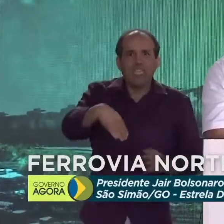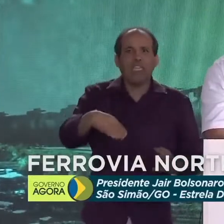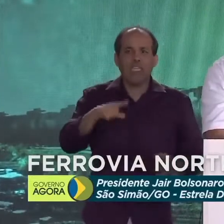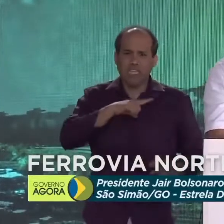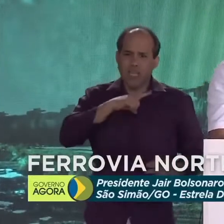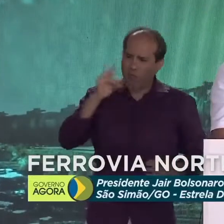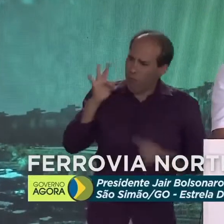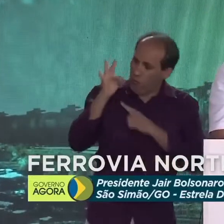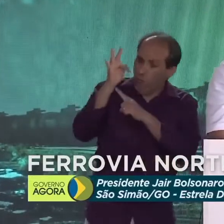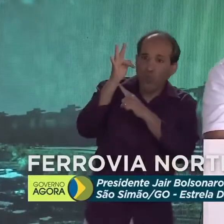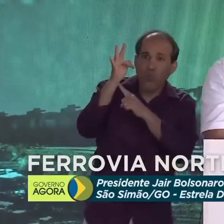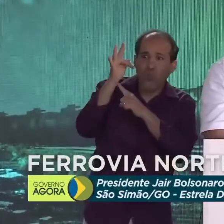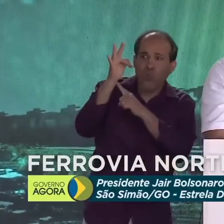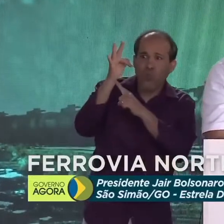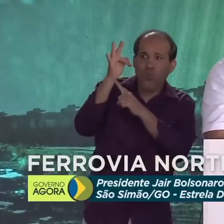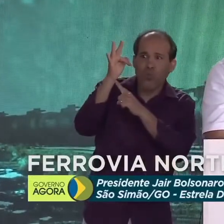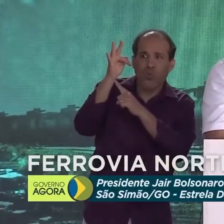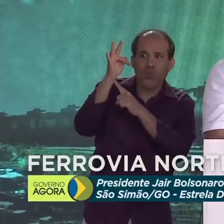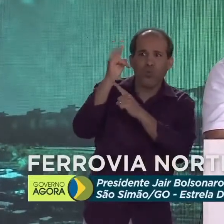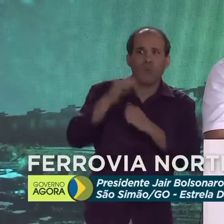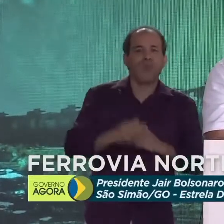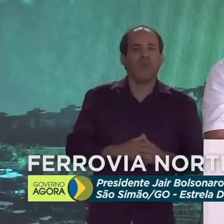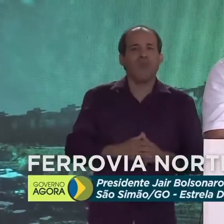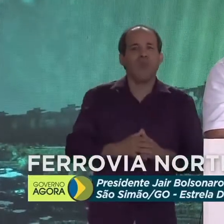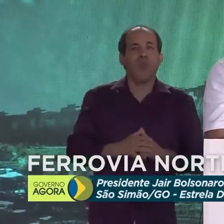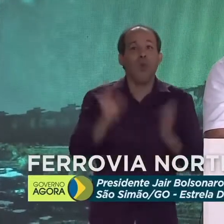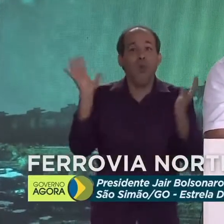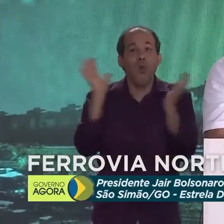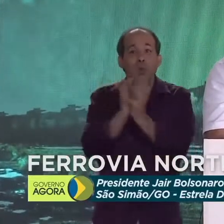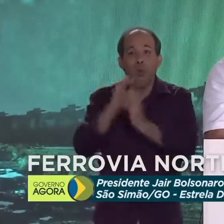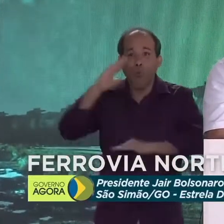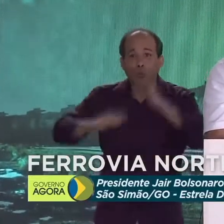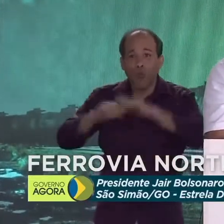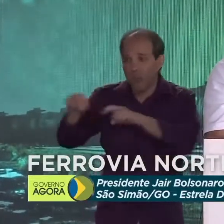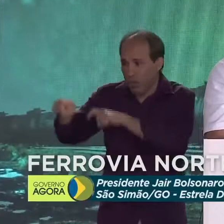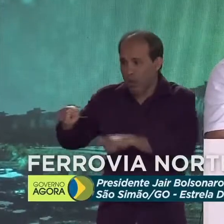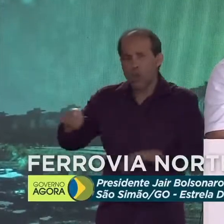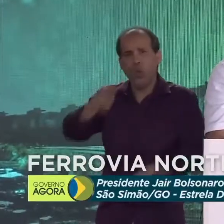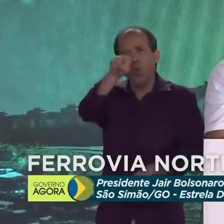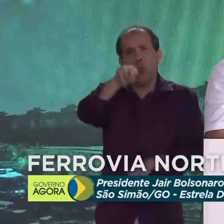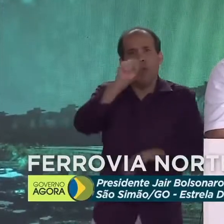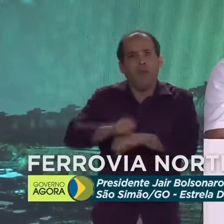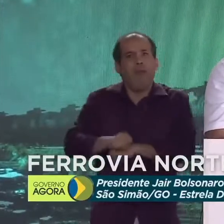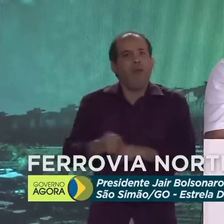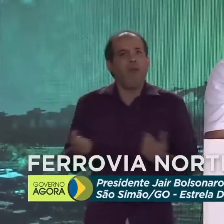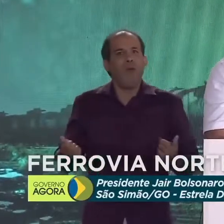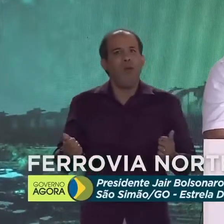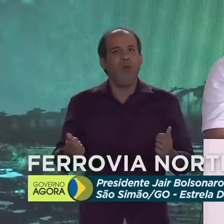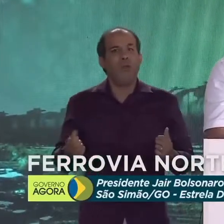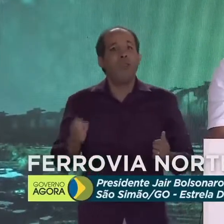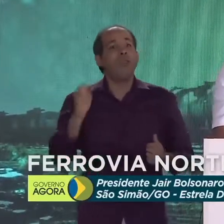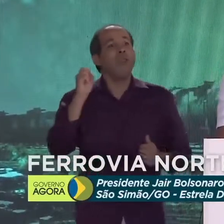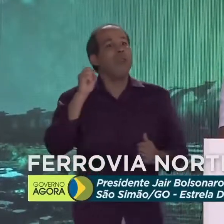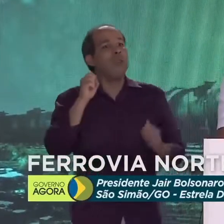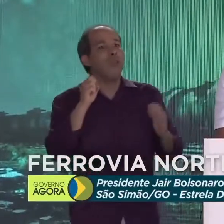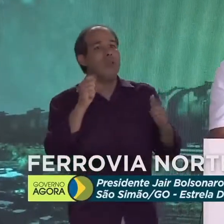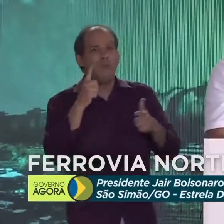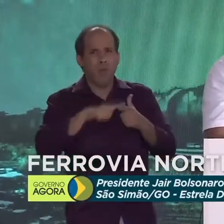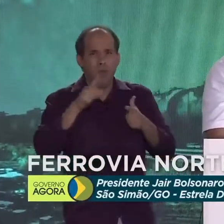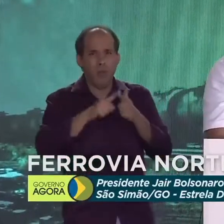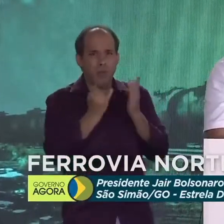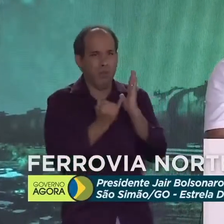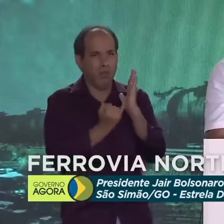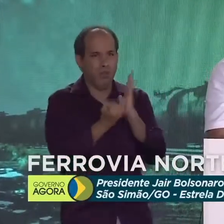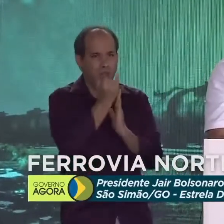um futuro. O homem do campo, repito, não parou. Tivemos alguma inflação